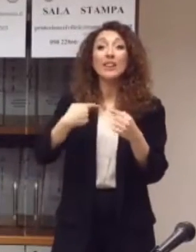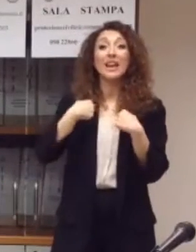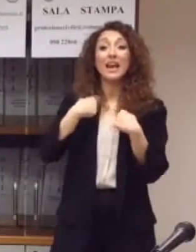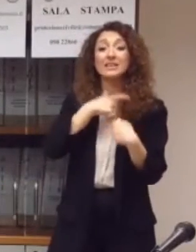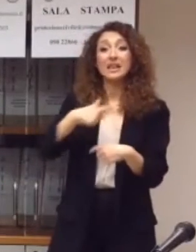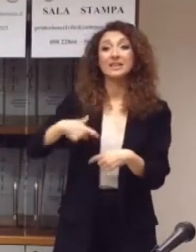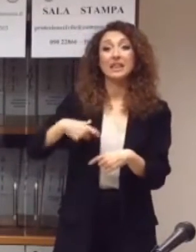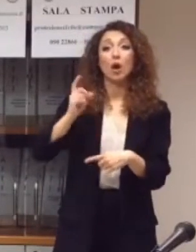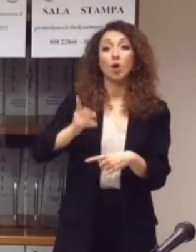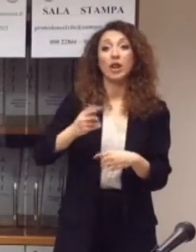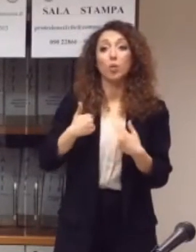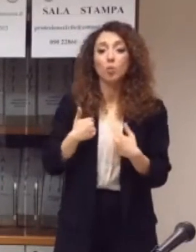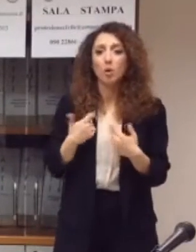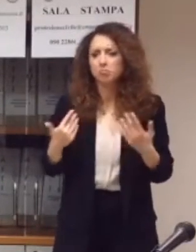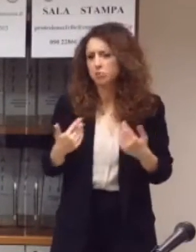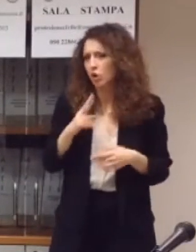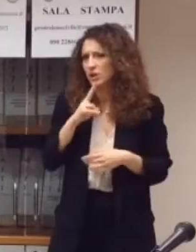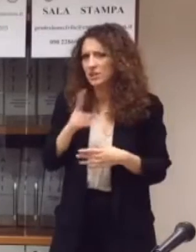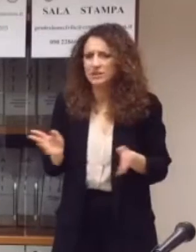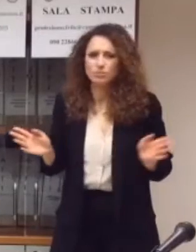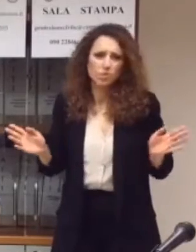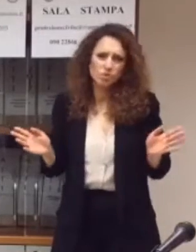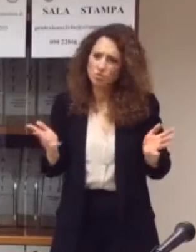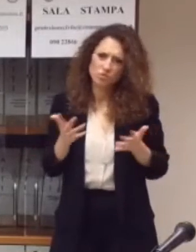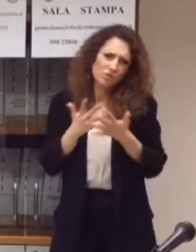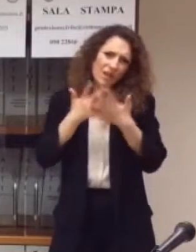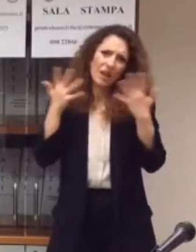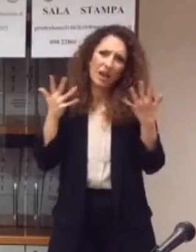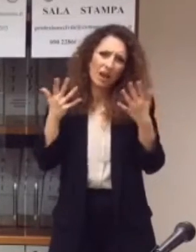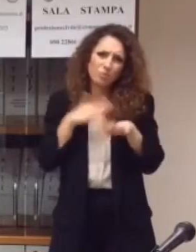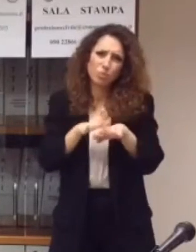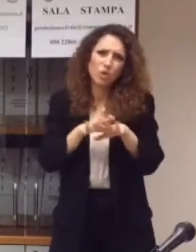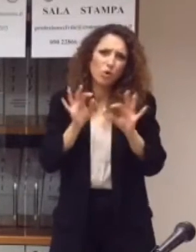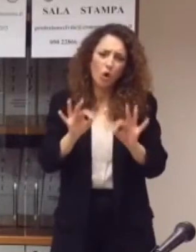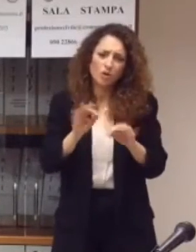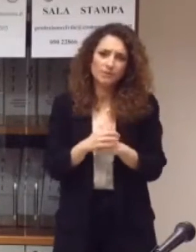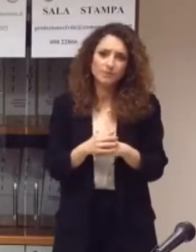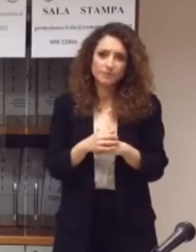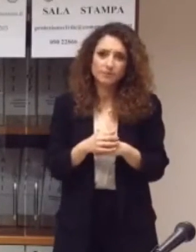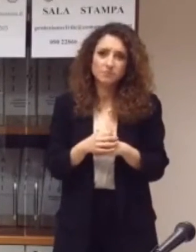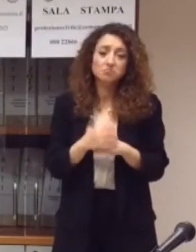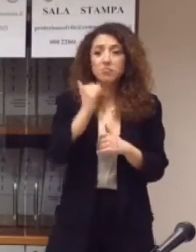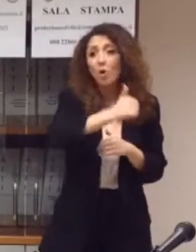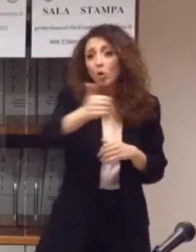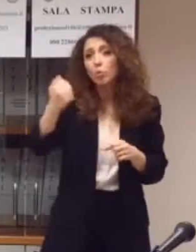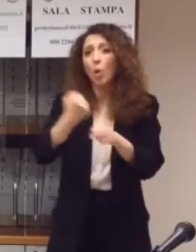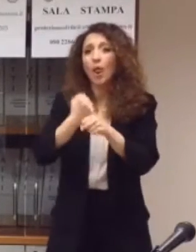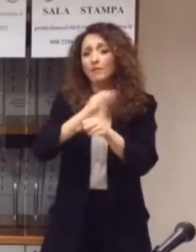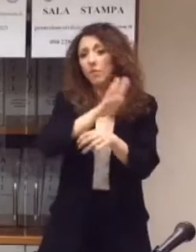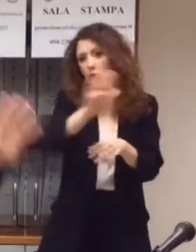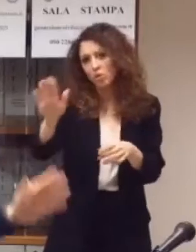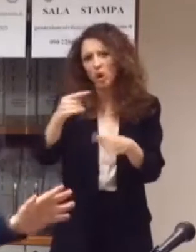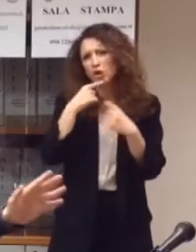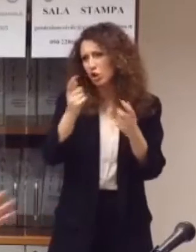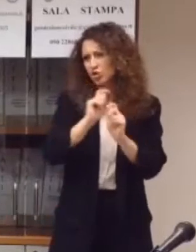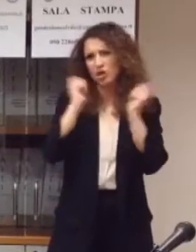parrebbe. Io comunque ho risposto in termini chiari come sono abituato a fare. Dico intanto ciascuno si fa il proprio mestiere, una. E